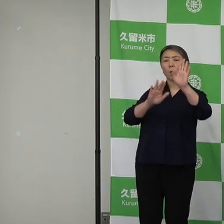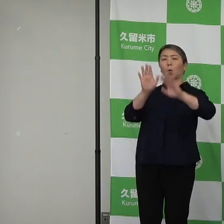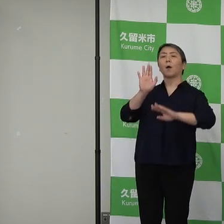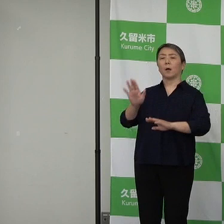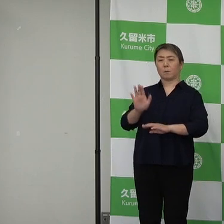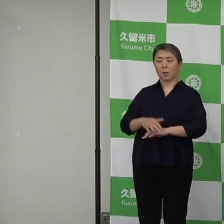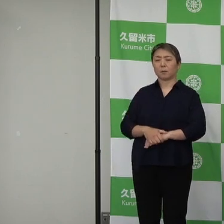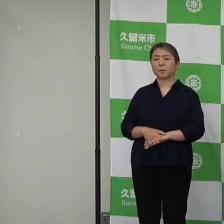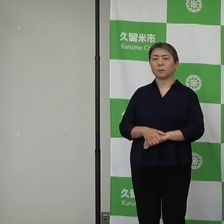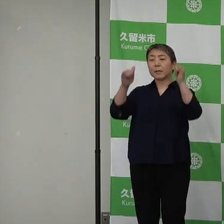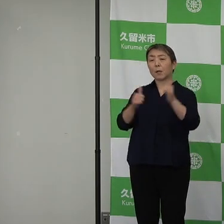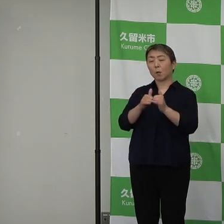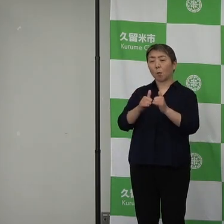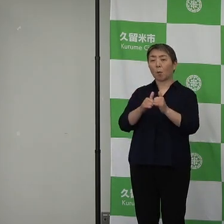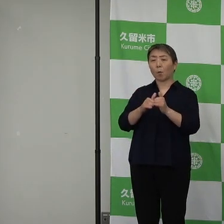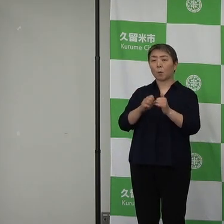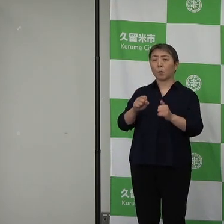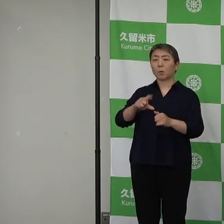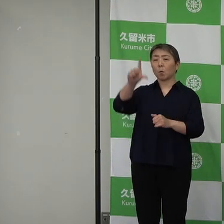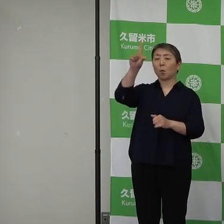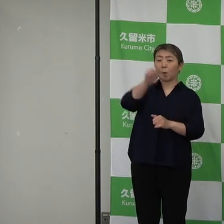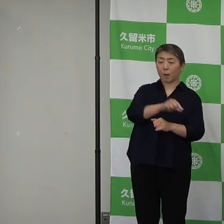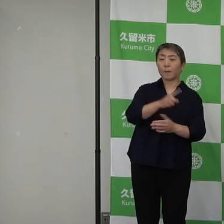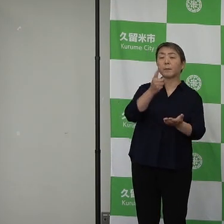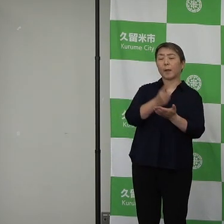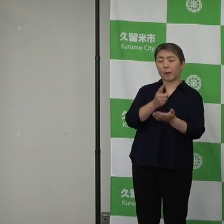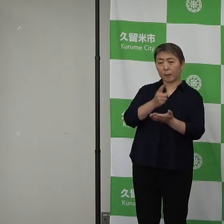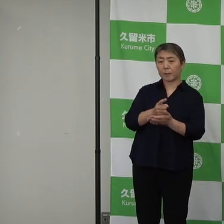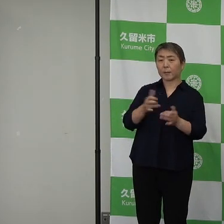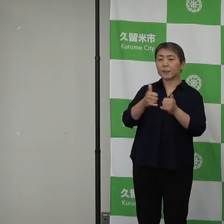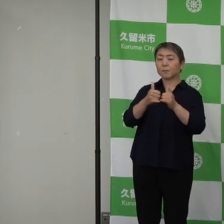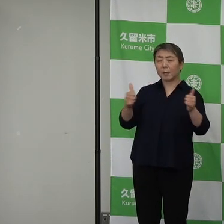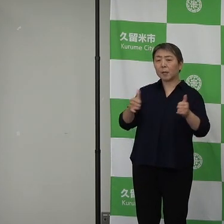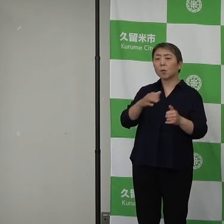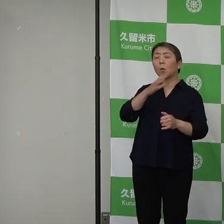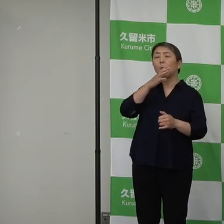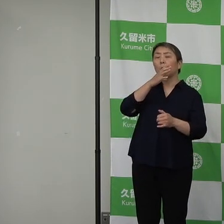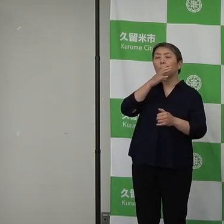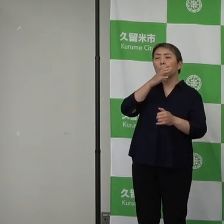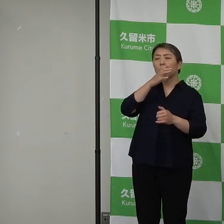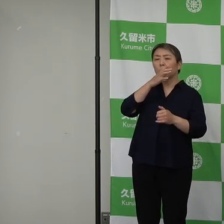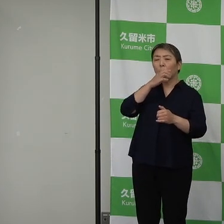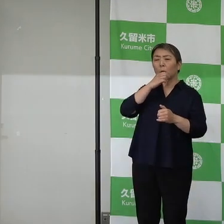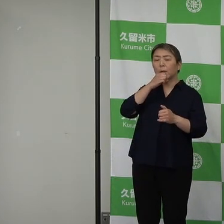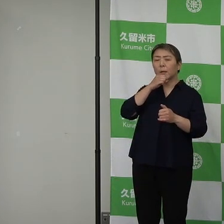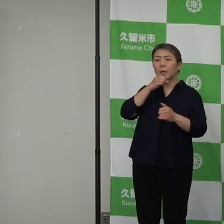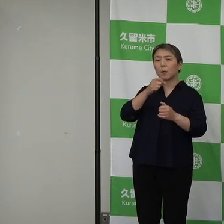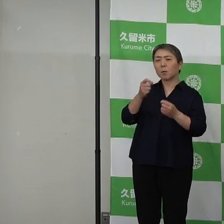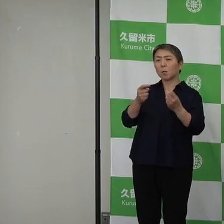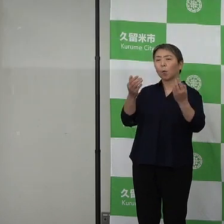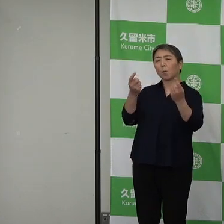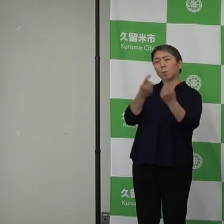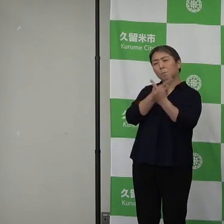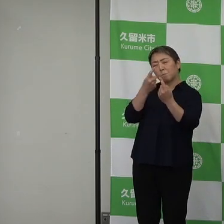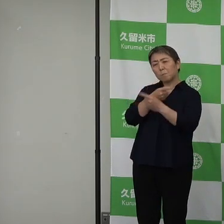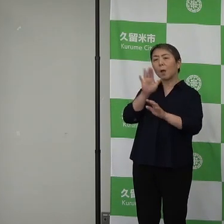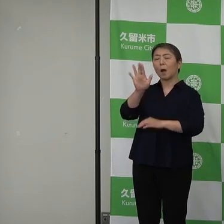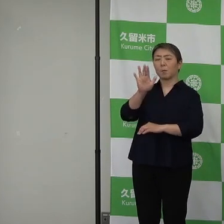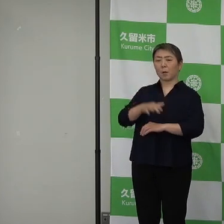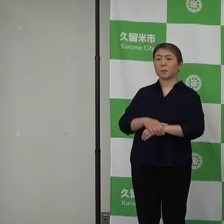にあります。増減だけではなくて、市民の年齢層も大きく変わっております